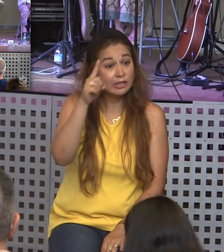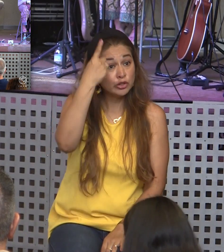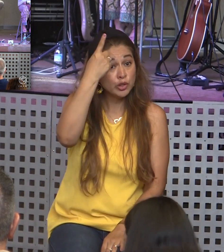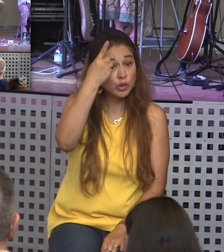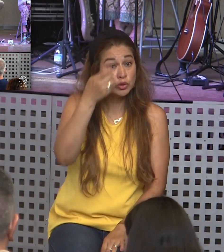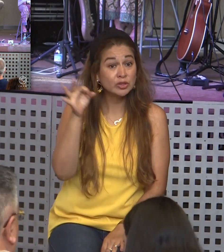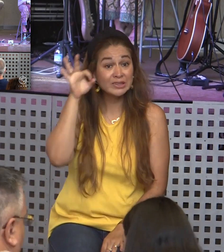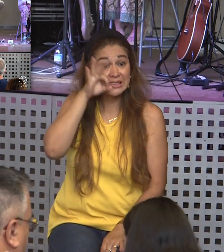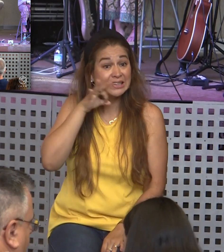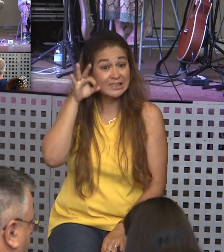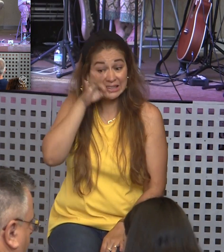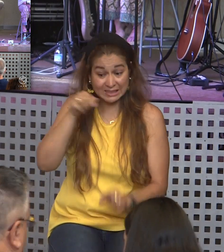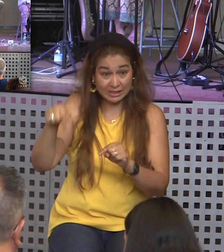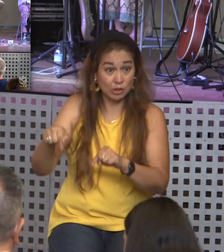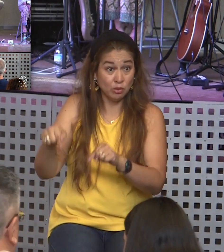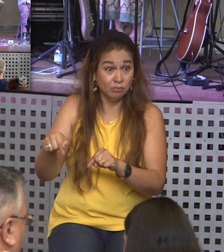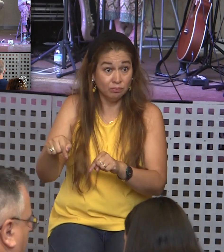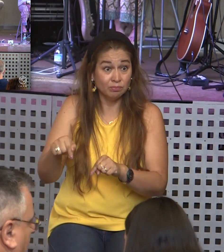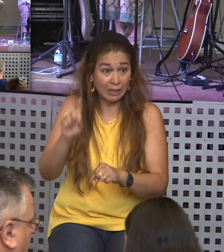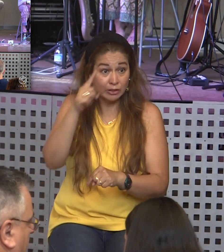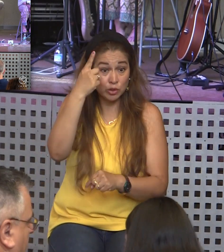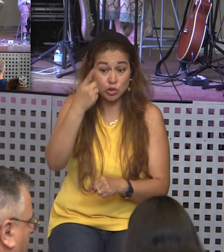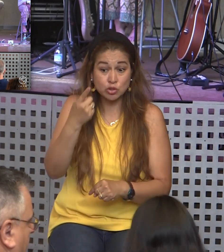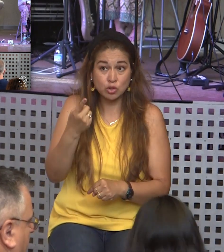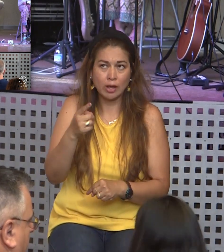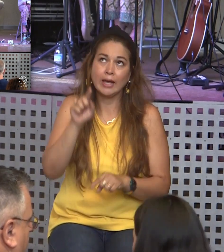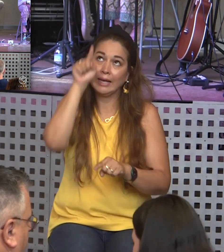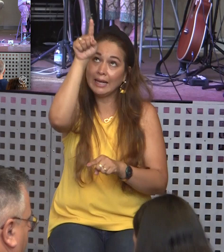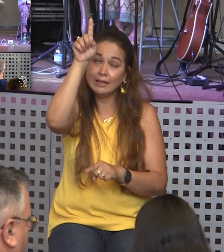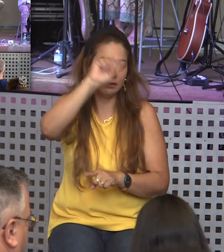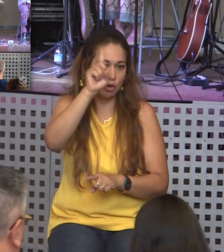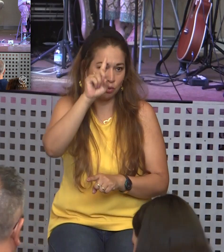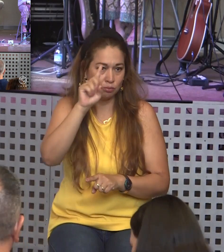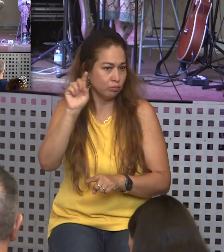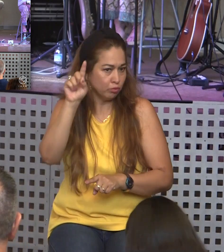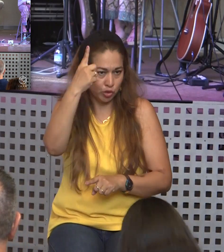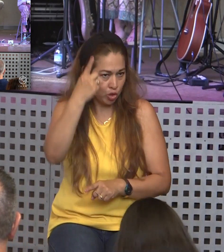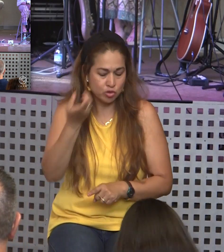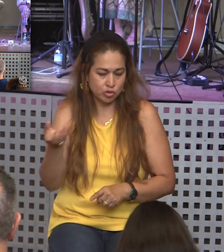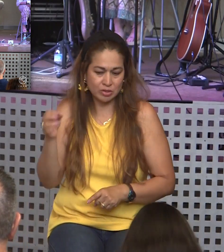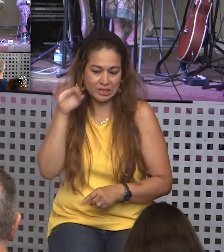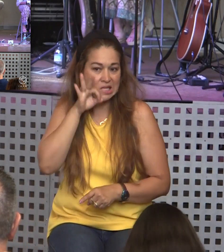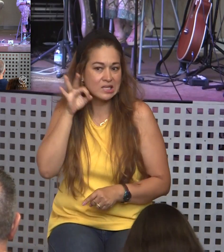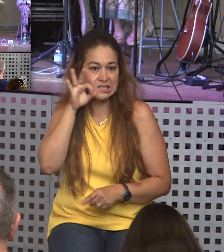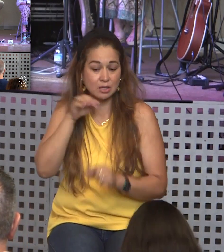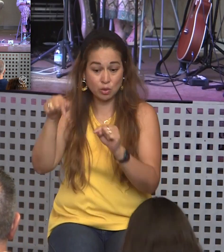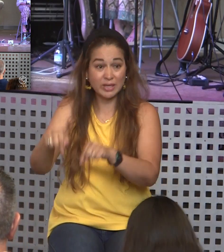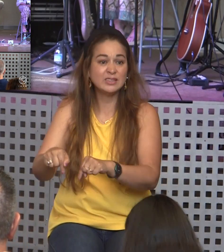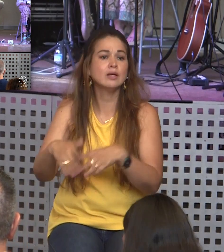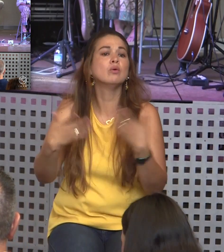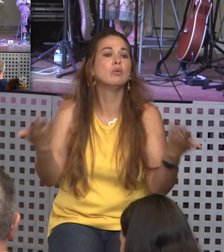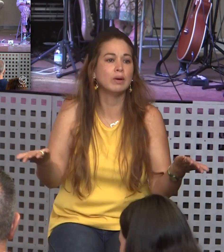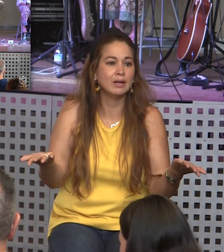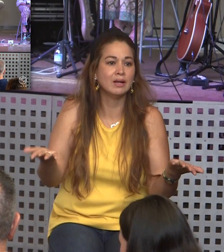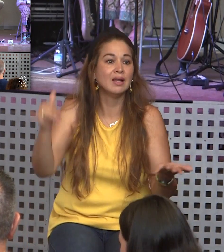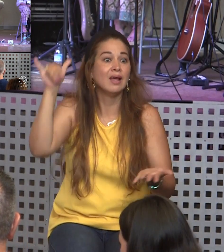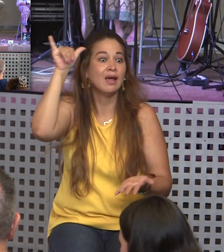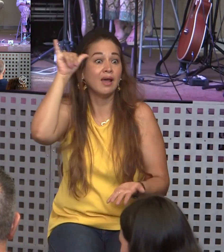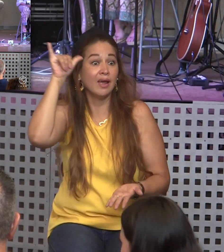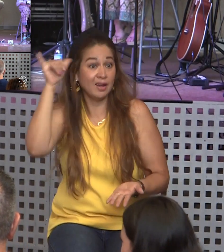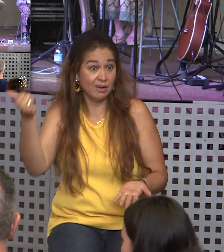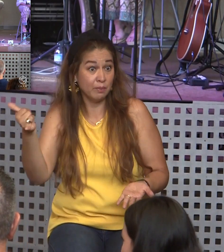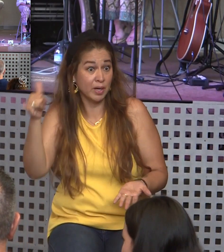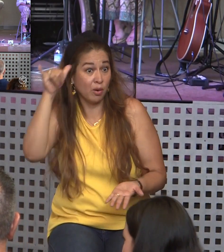el entendimiento de los incrédulos. ¿Para qué? Para que no les resplandezca la luz del Evangelio de